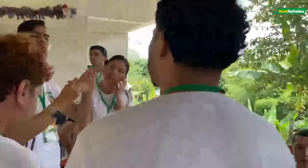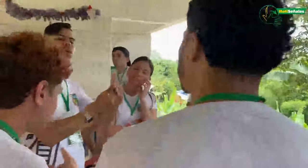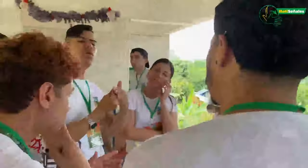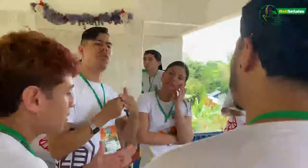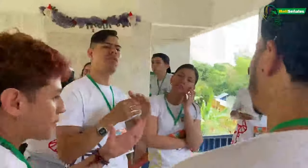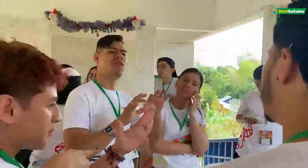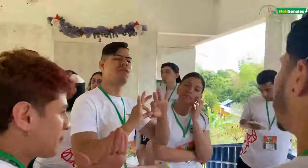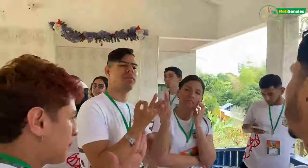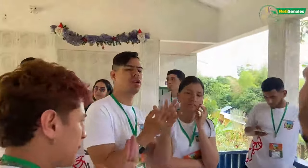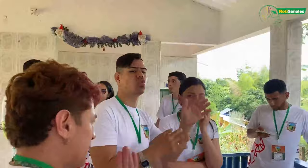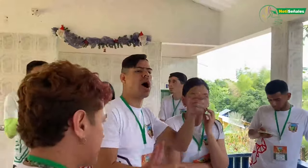¿Quieres